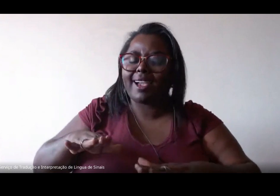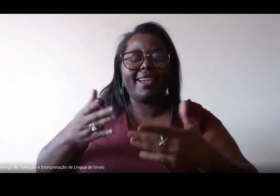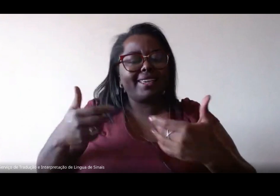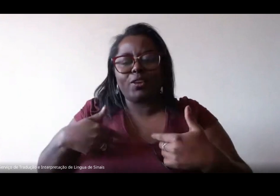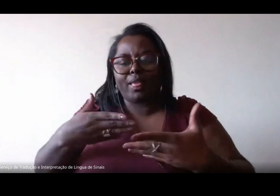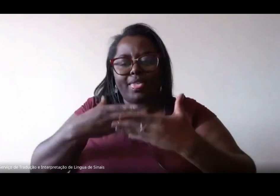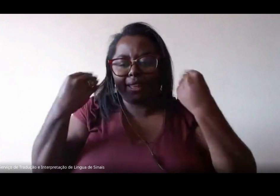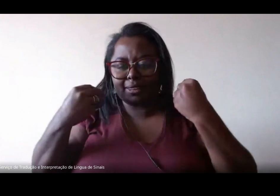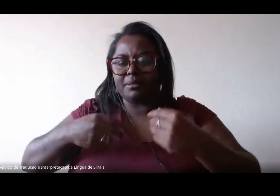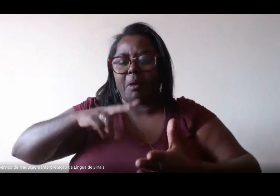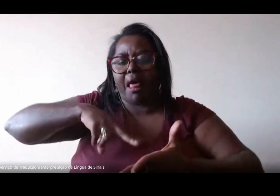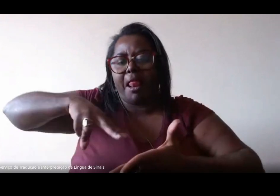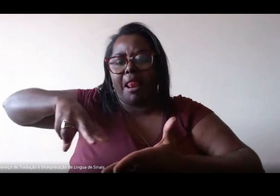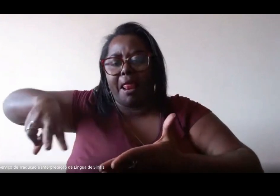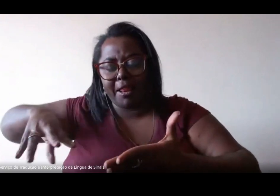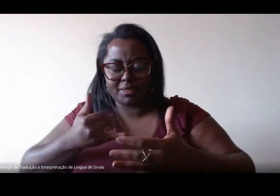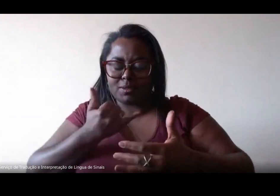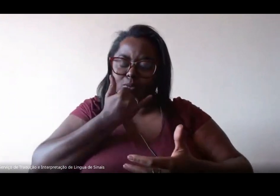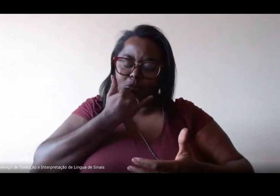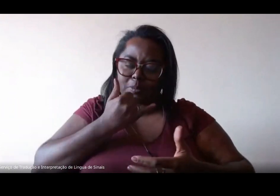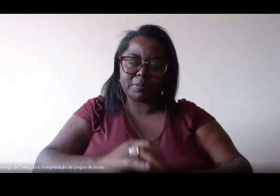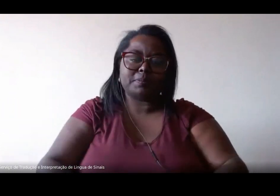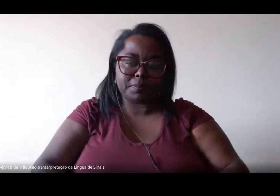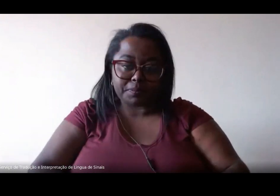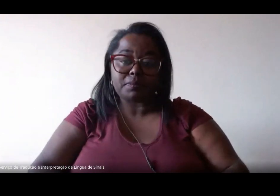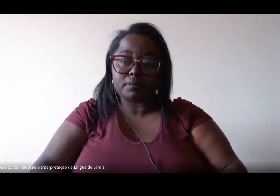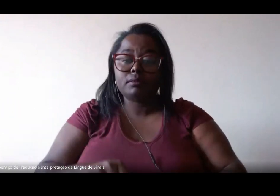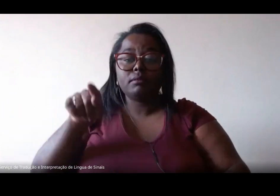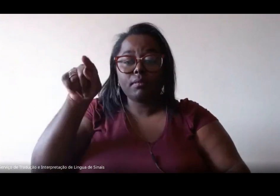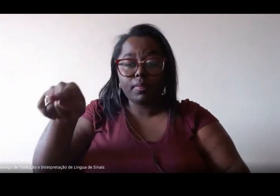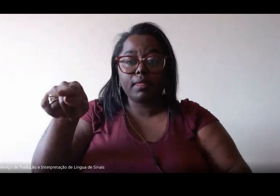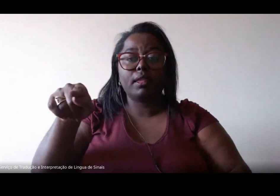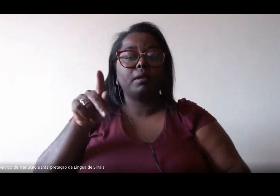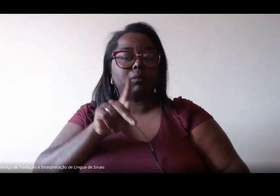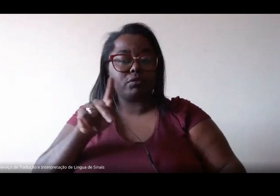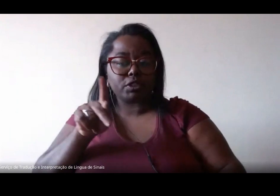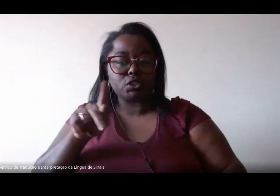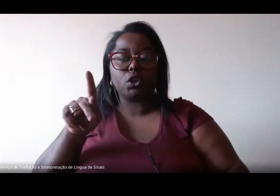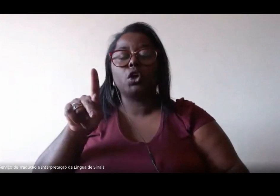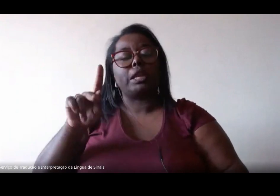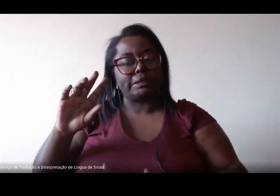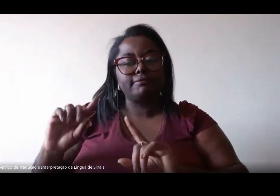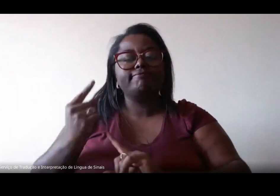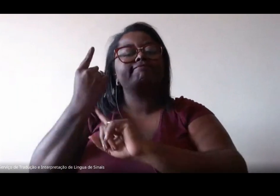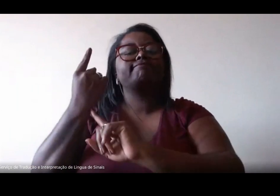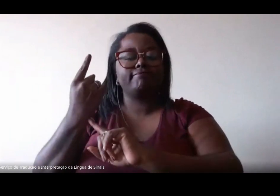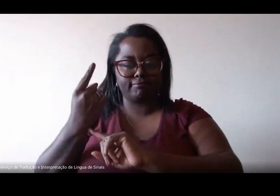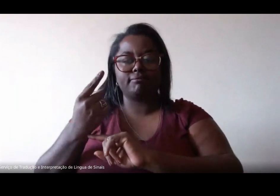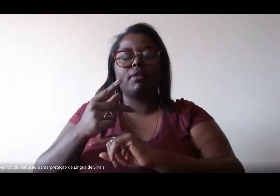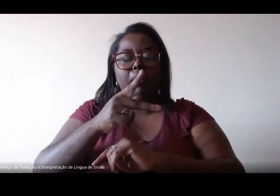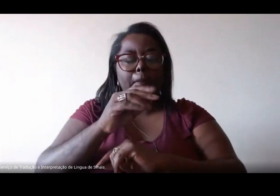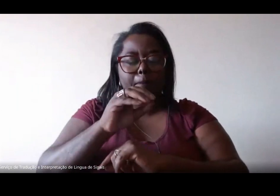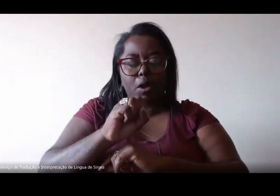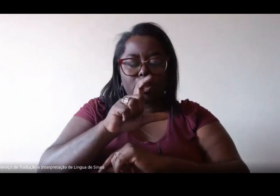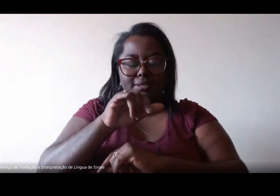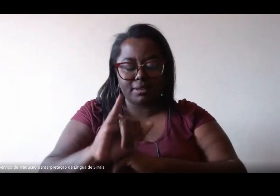isso e eu mesma não estou... Desculpe. É uma das professoras pioneiras no